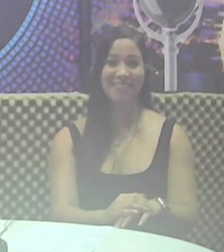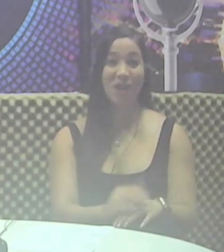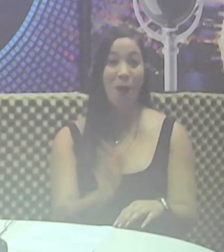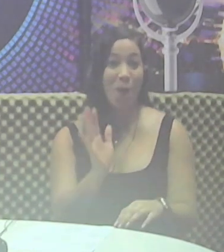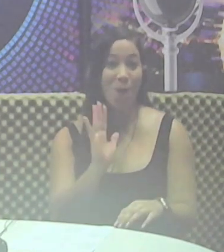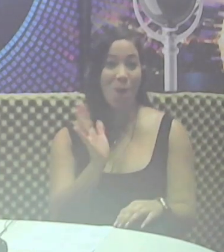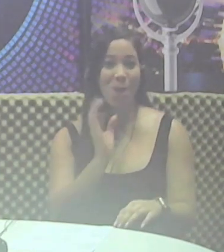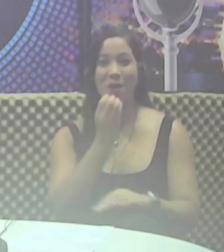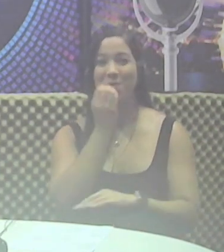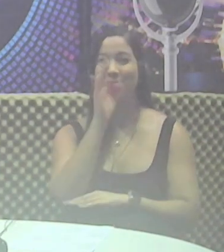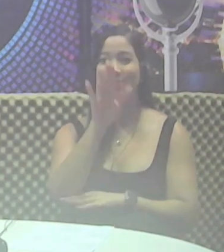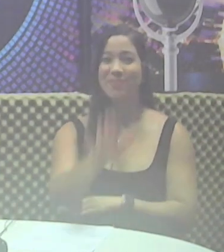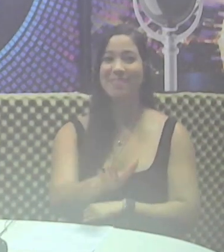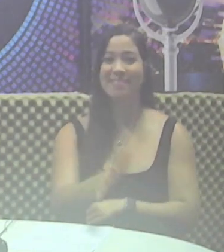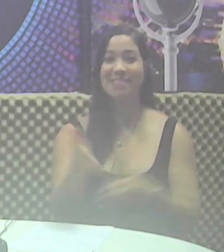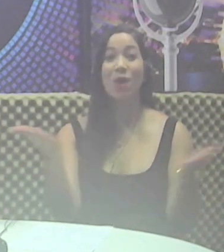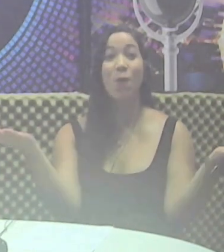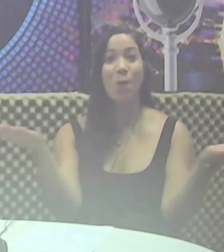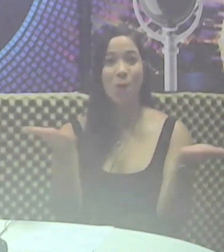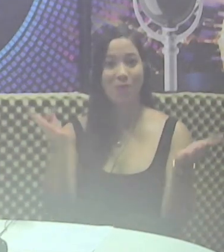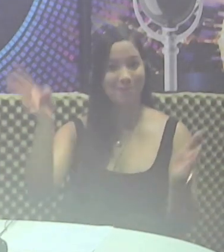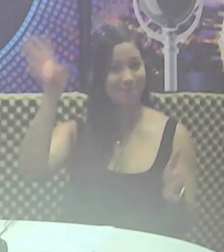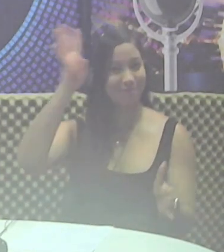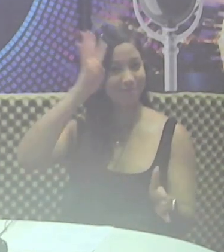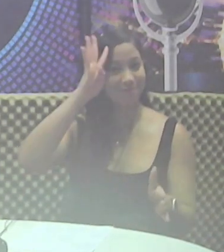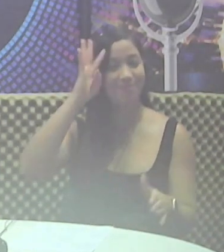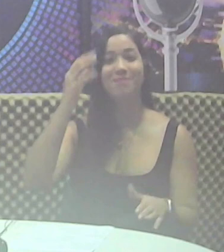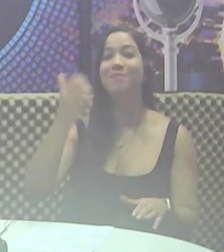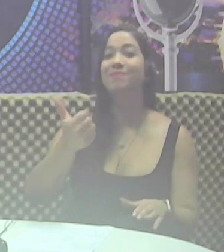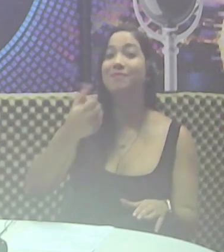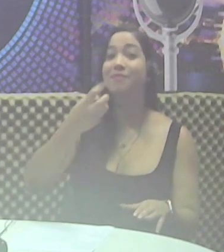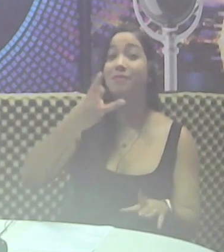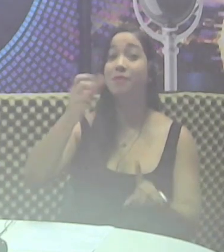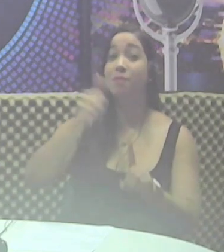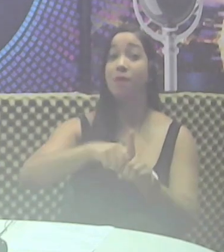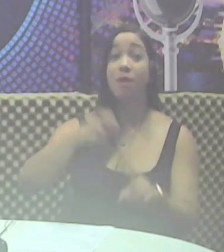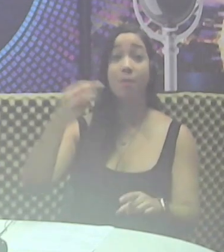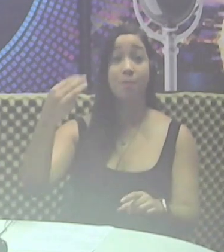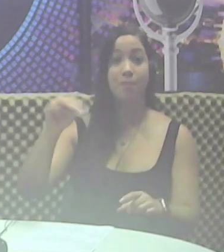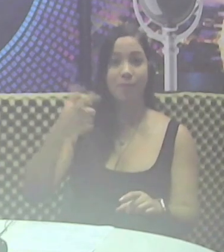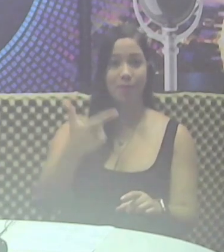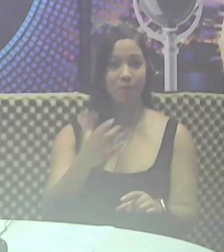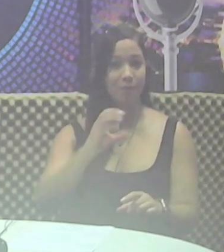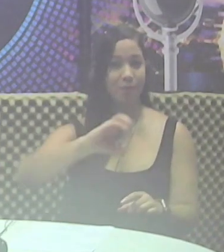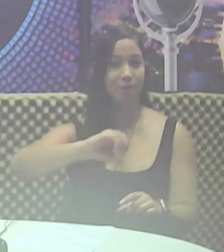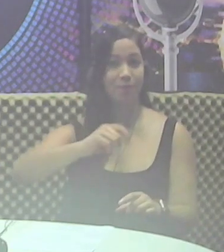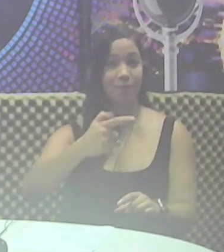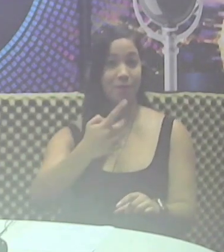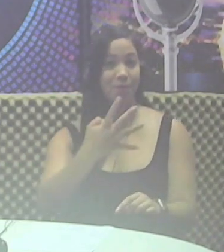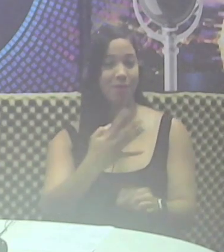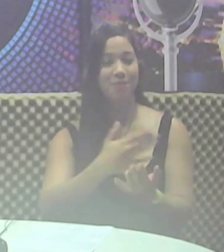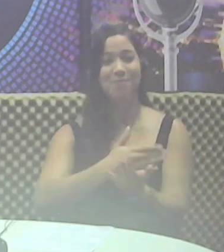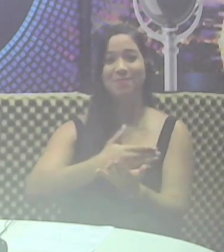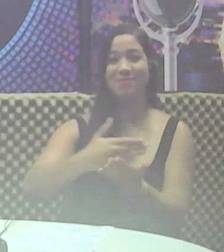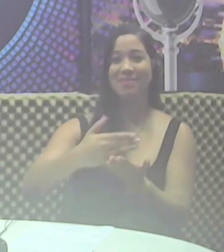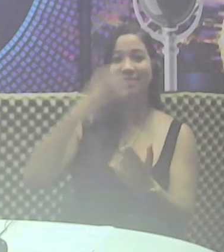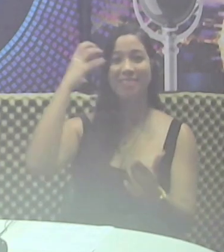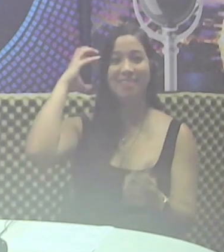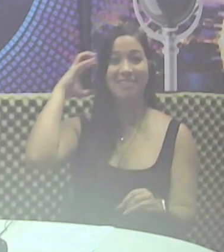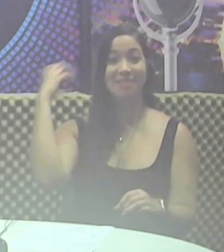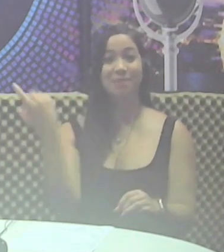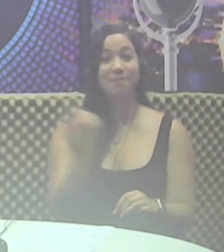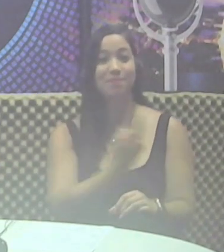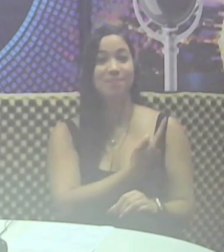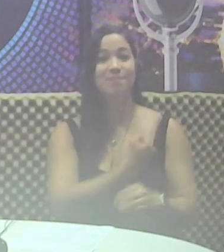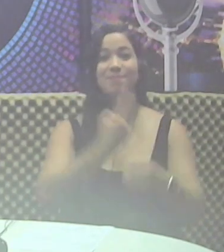Olá, boa tarde. Hoje é quarta-feira, dia 13 de março de 2024. Está no ar a Rádio Nossa Cidade, com